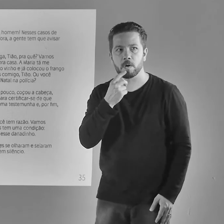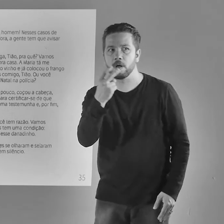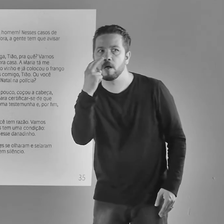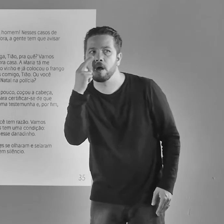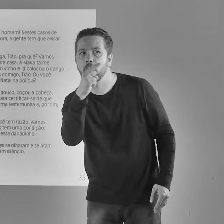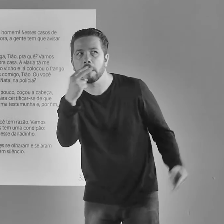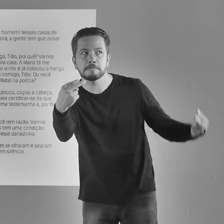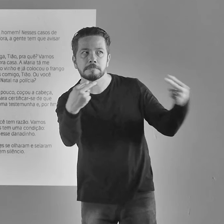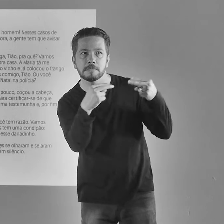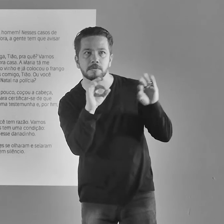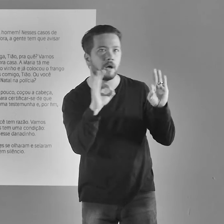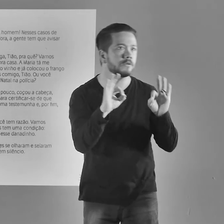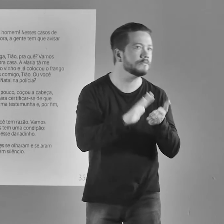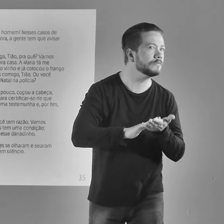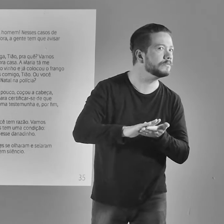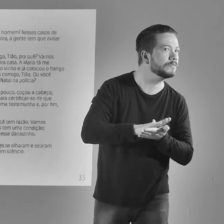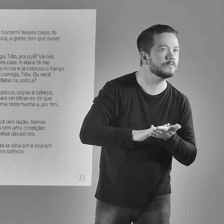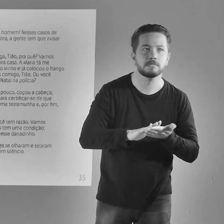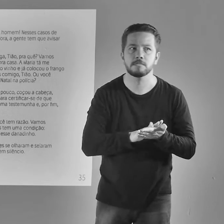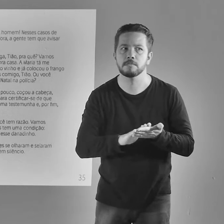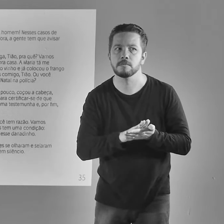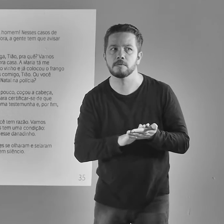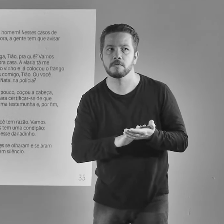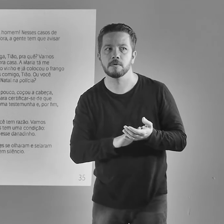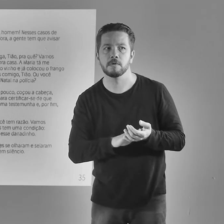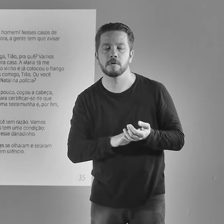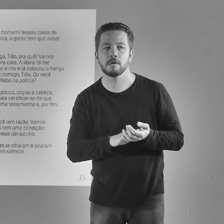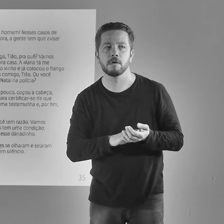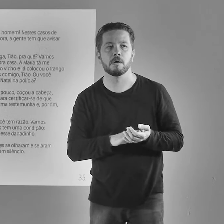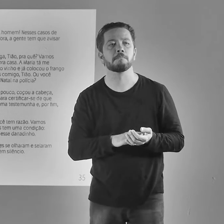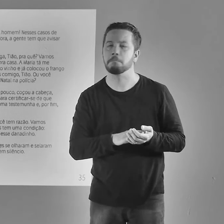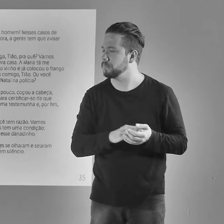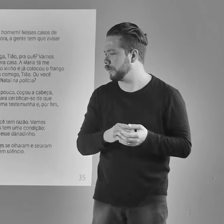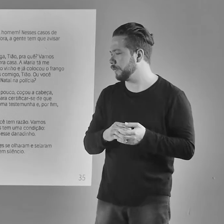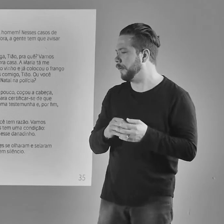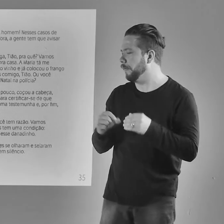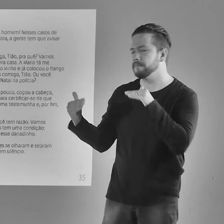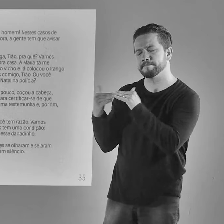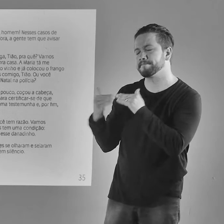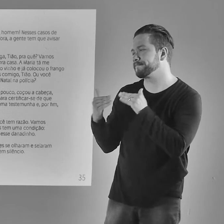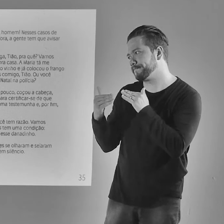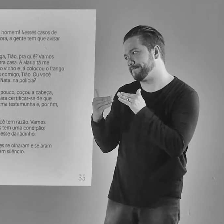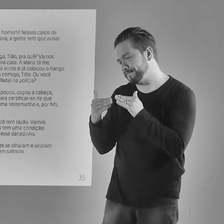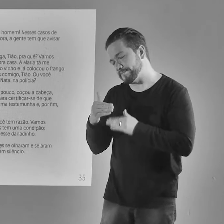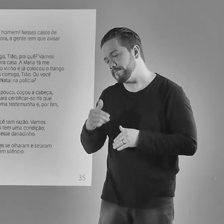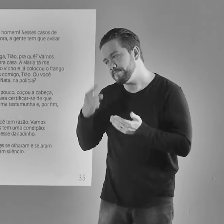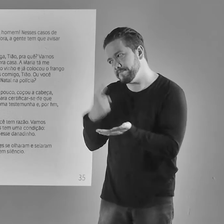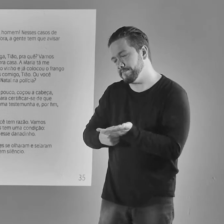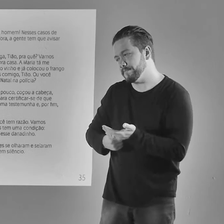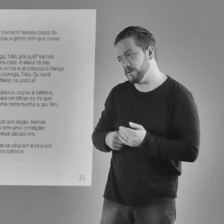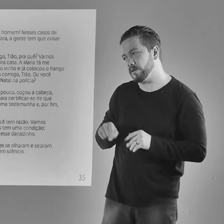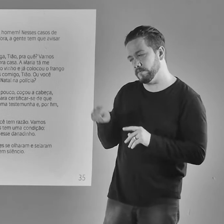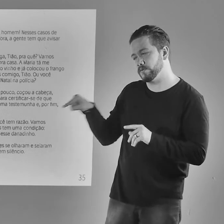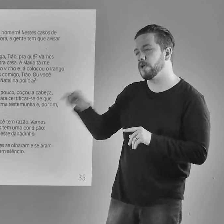para ter certeza de que não havia nenhuma testemunha e, por fim, concordou. Tá bom, Zé,